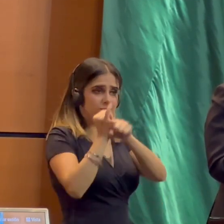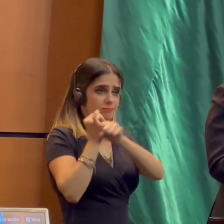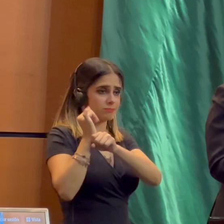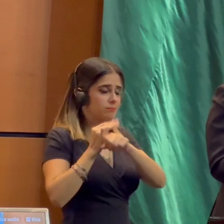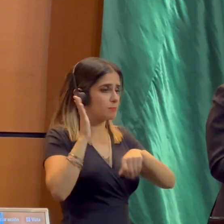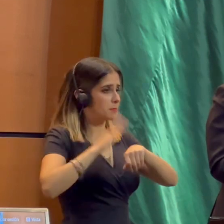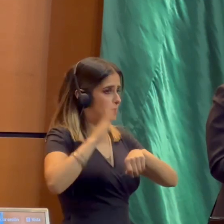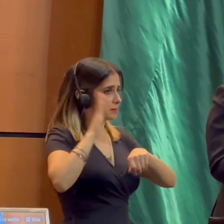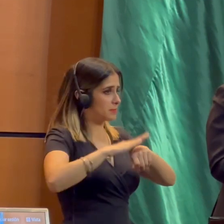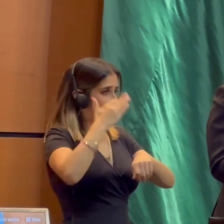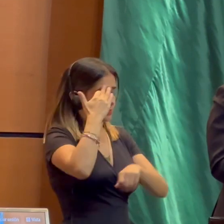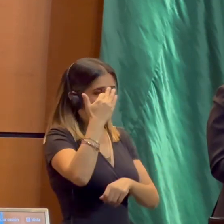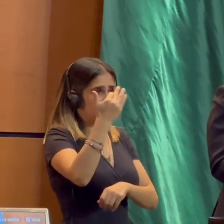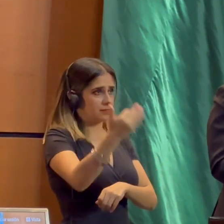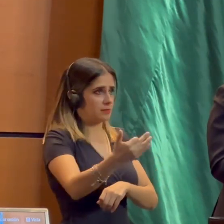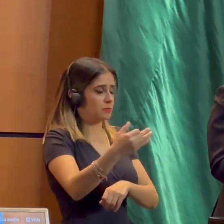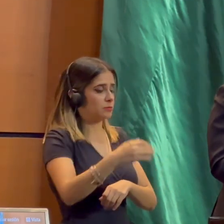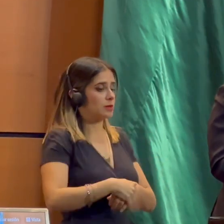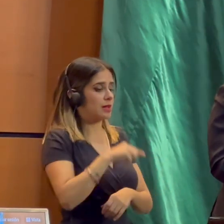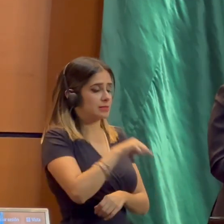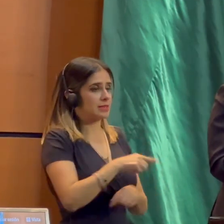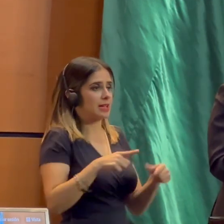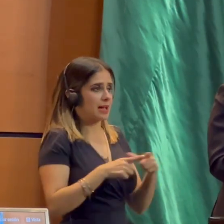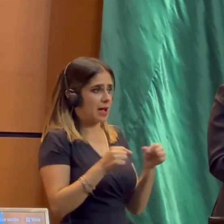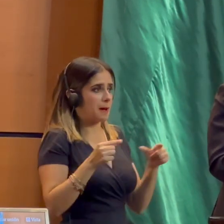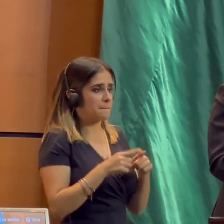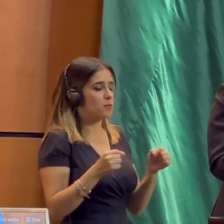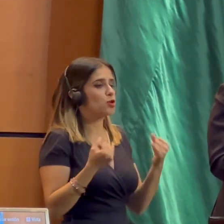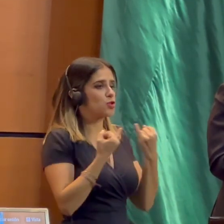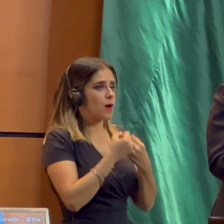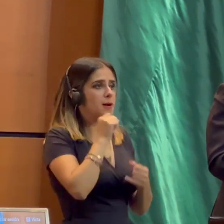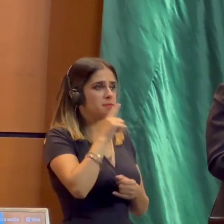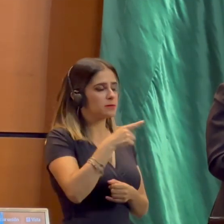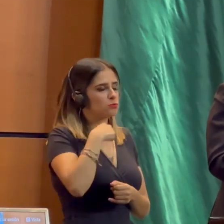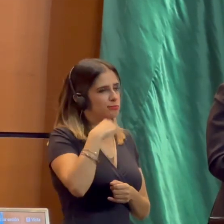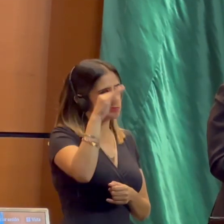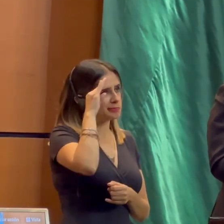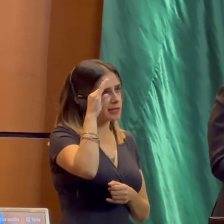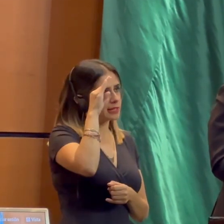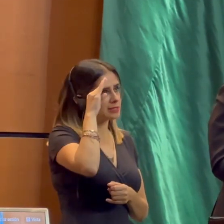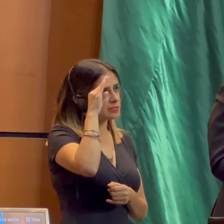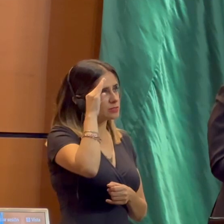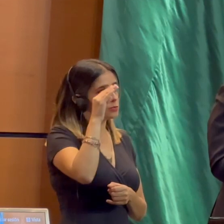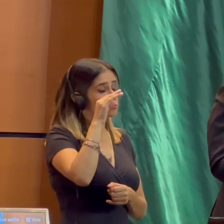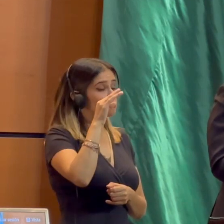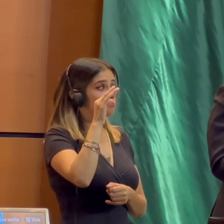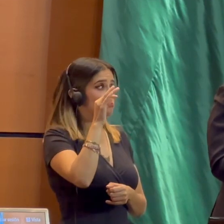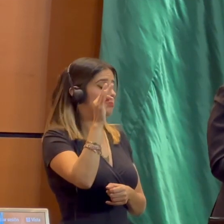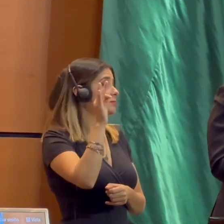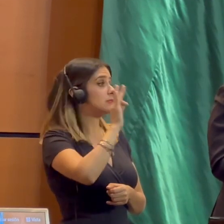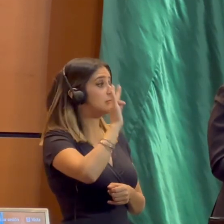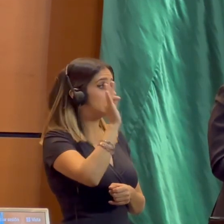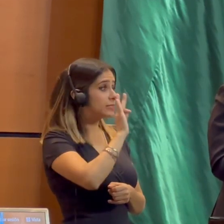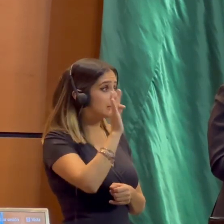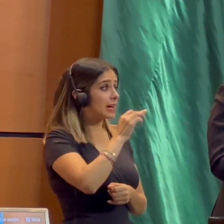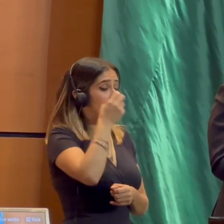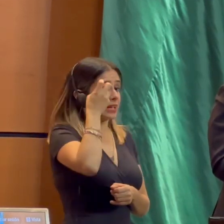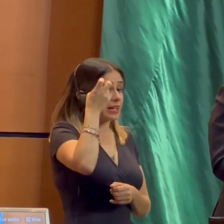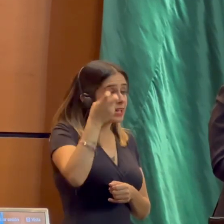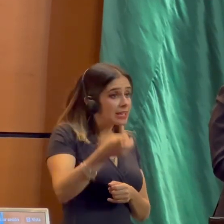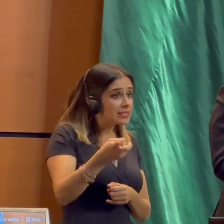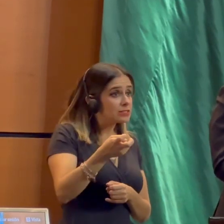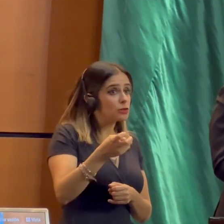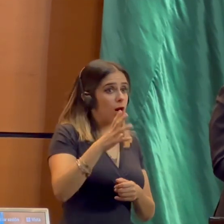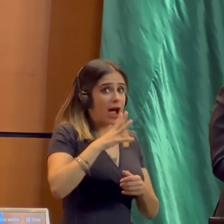するのかという点もあります。また日本はアメリカと日